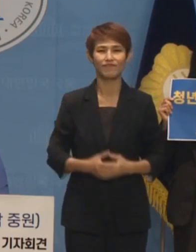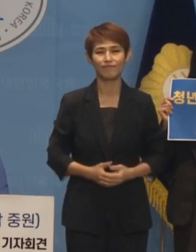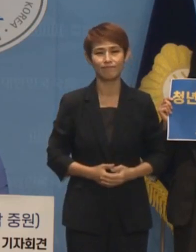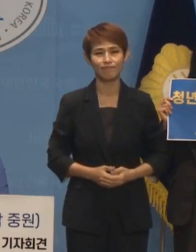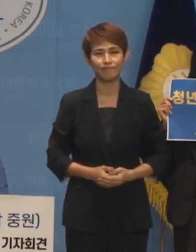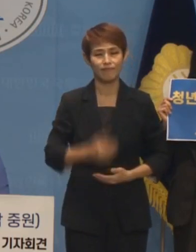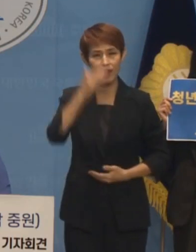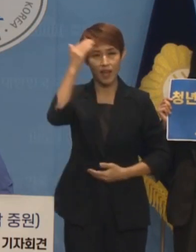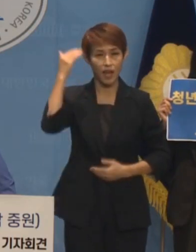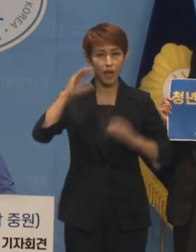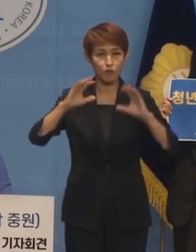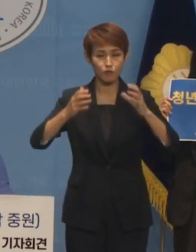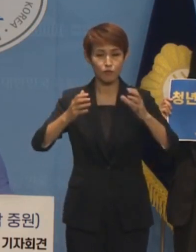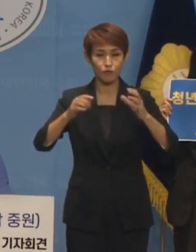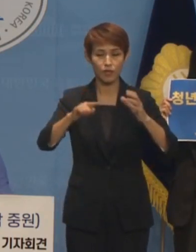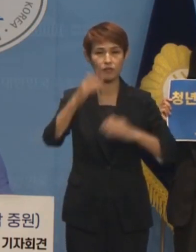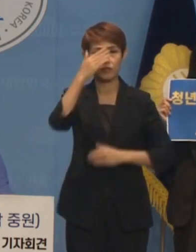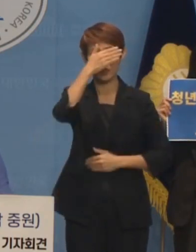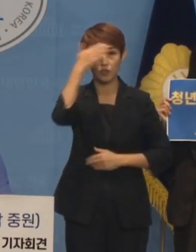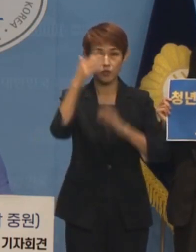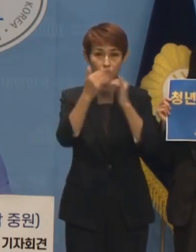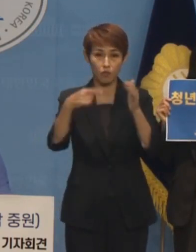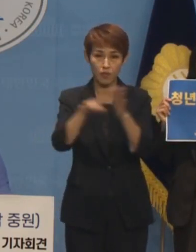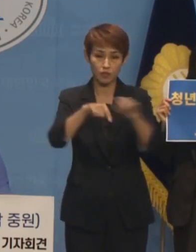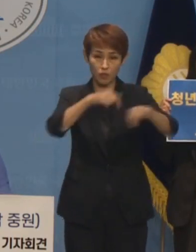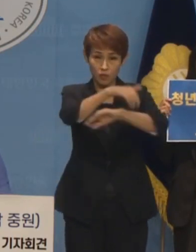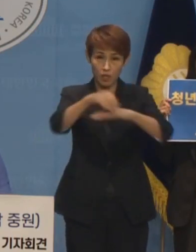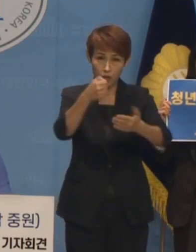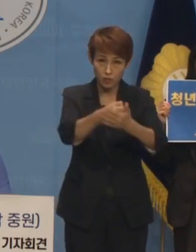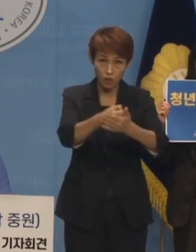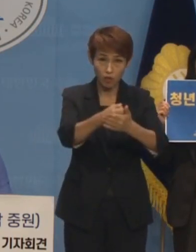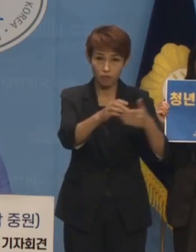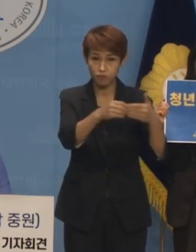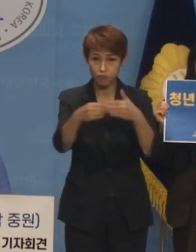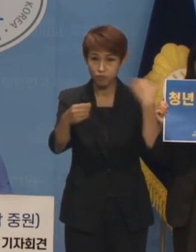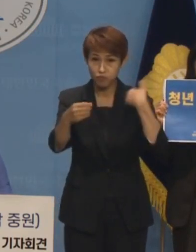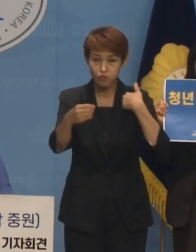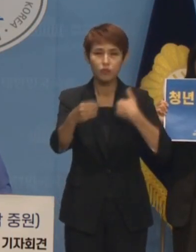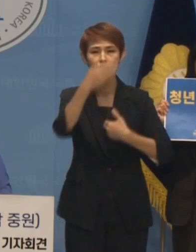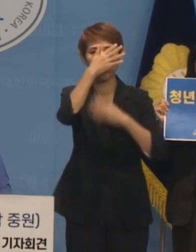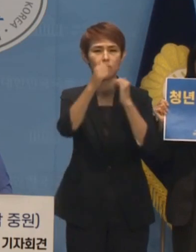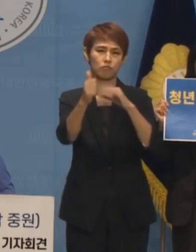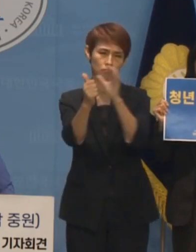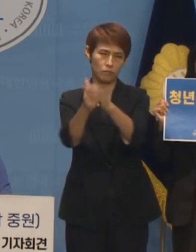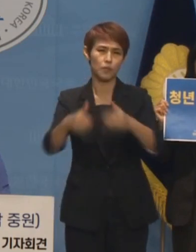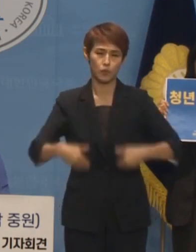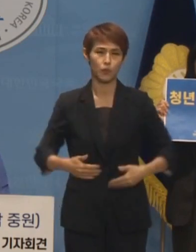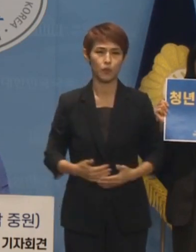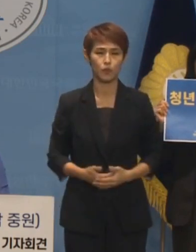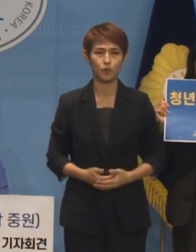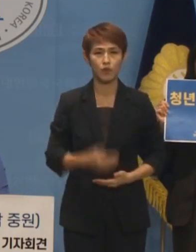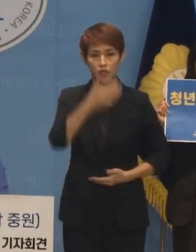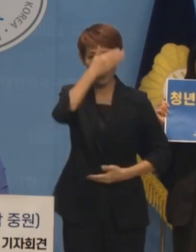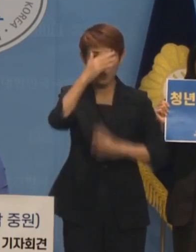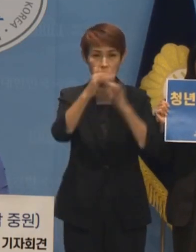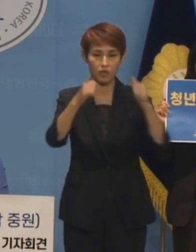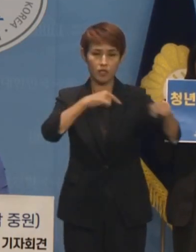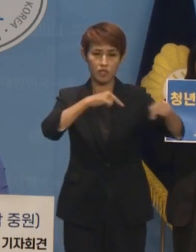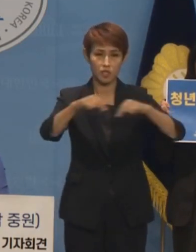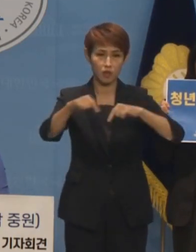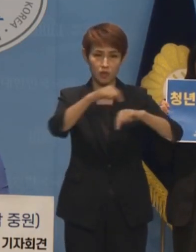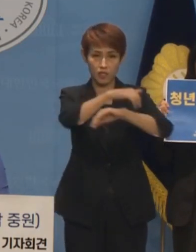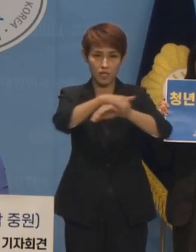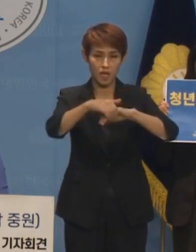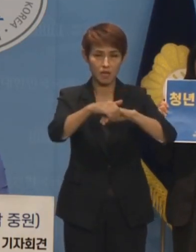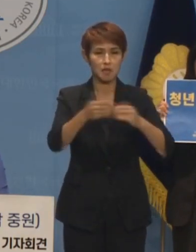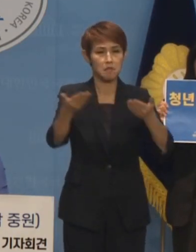대한민국의 청년정책 결정은 청년들이 주도적으로 이끌어가야 합니다. 청년들이 정책의 수혜자로서 피동적 존재가